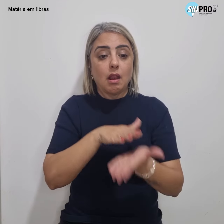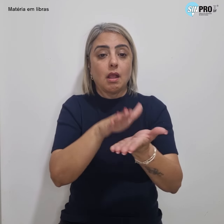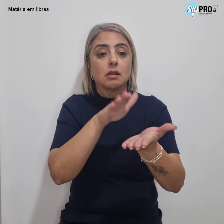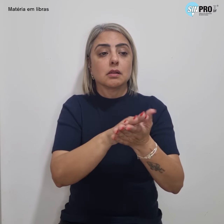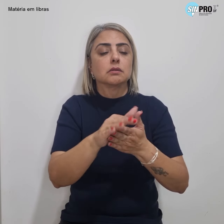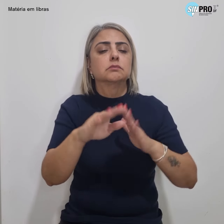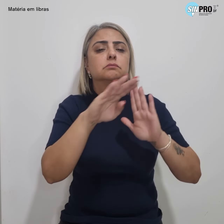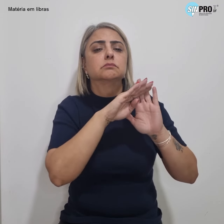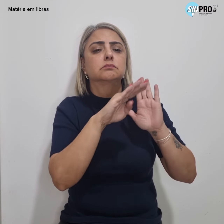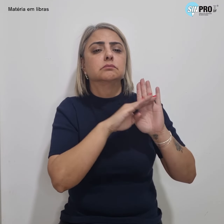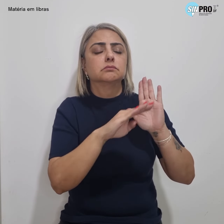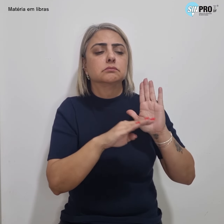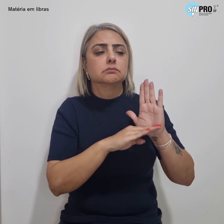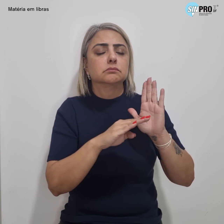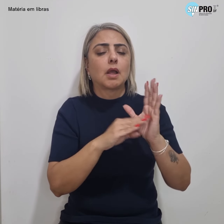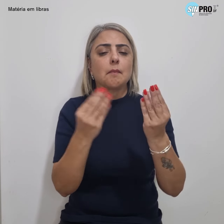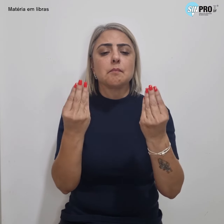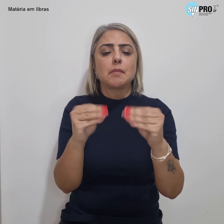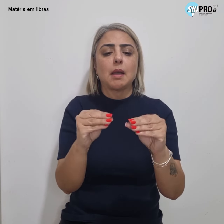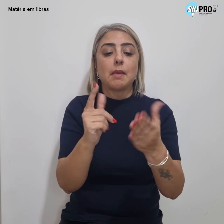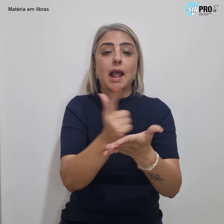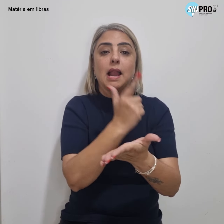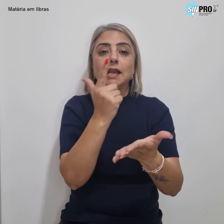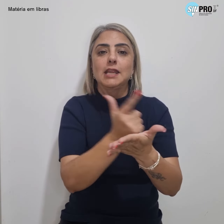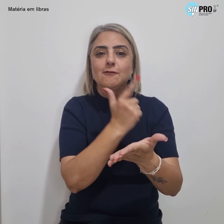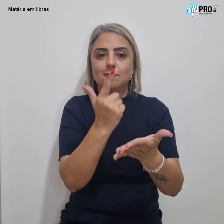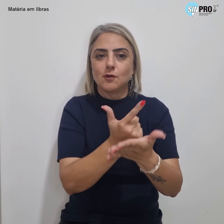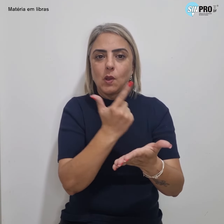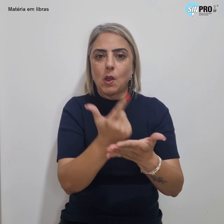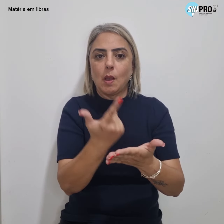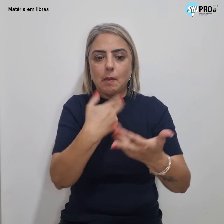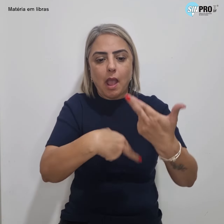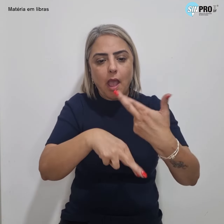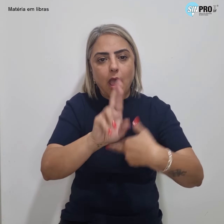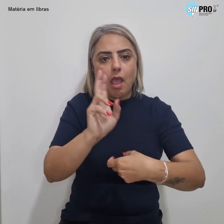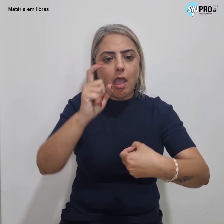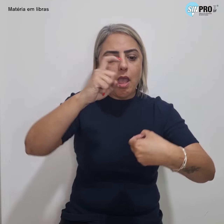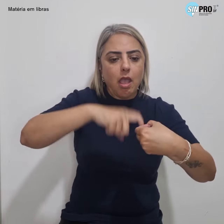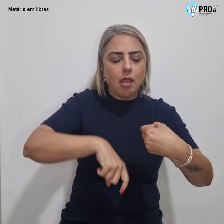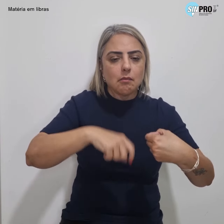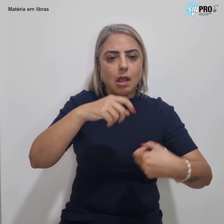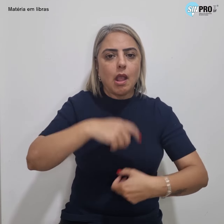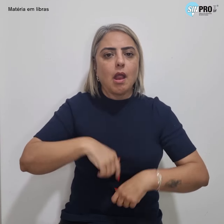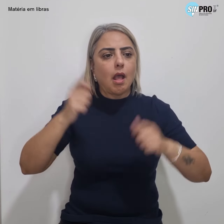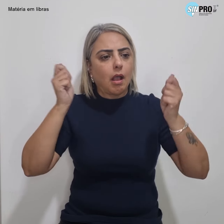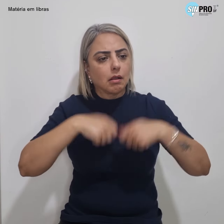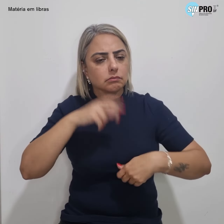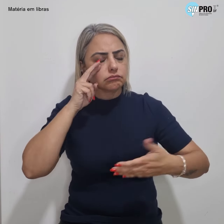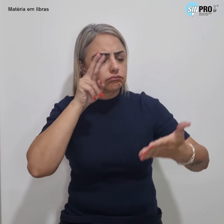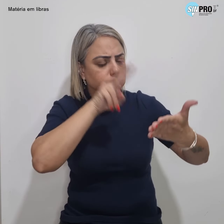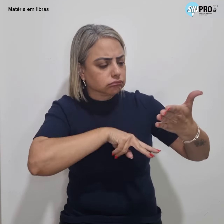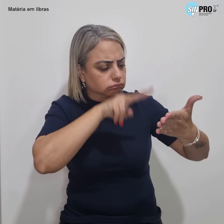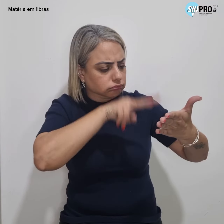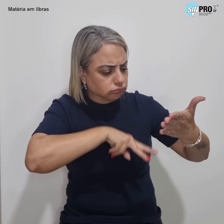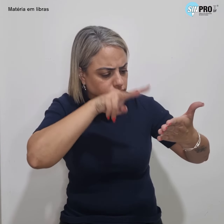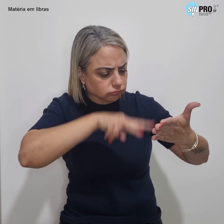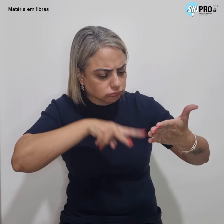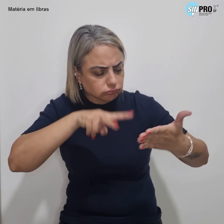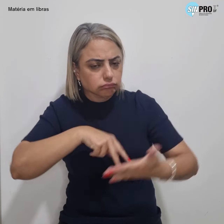programa de reintrodução dos livros para recuperar a capacidade de leitura estudantil. Os